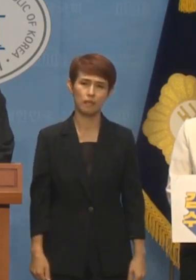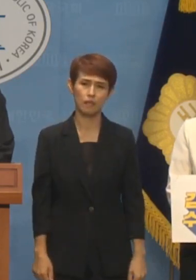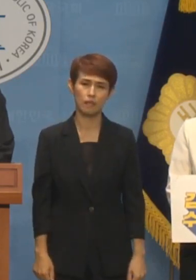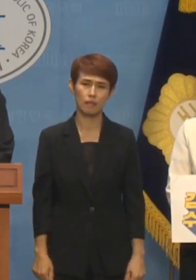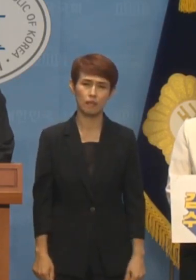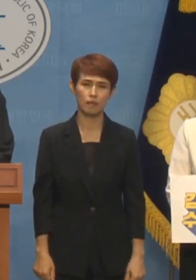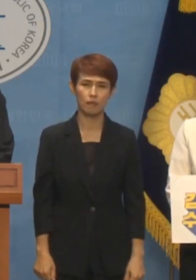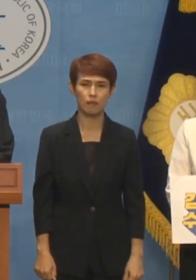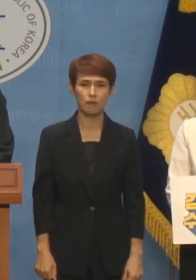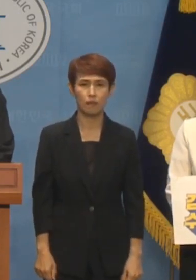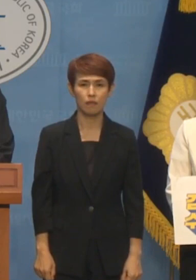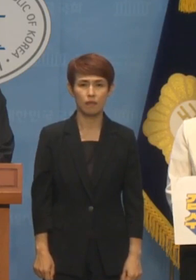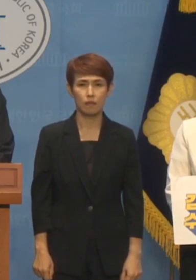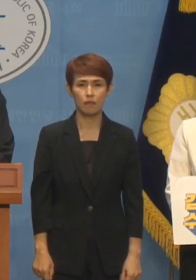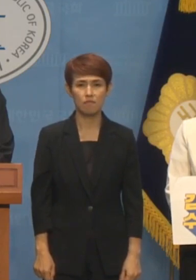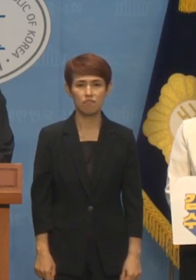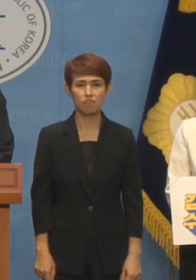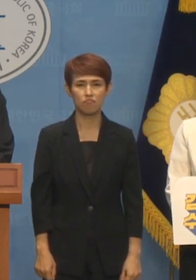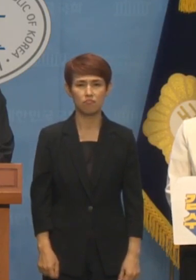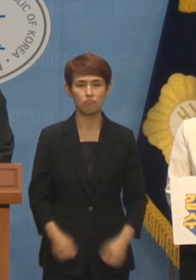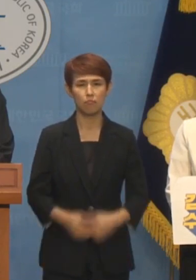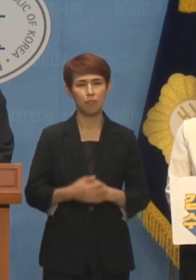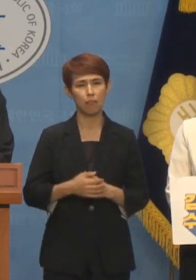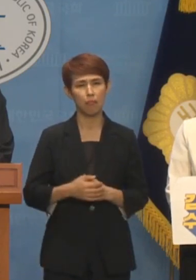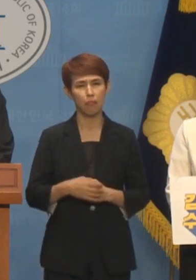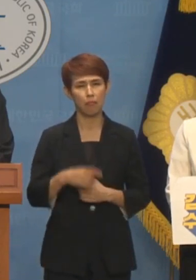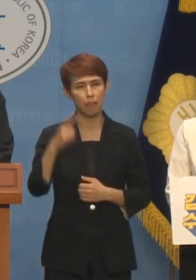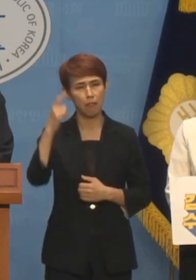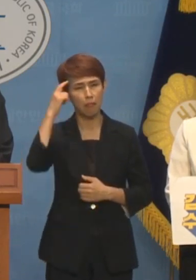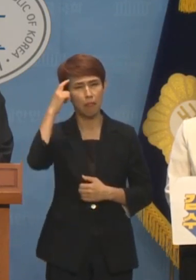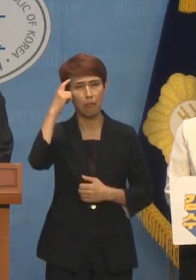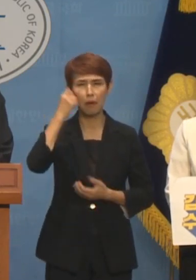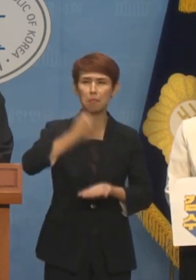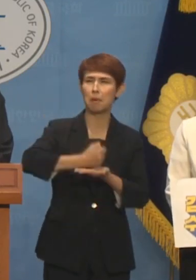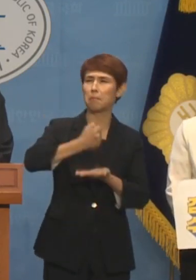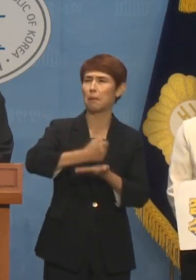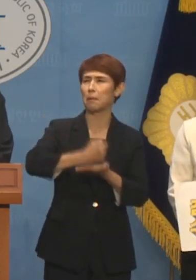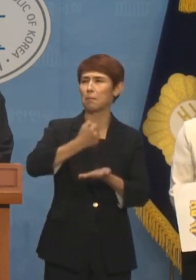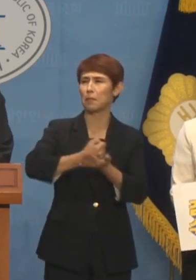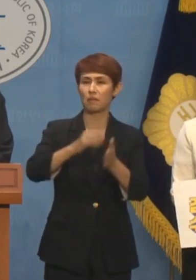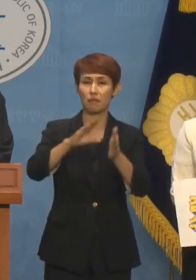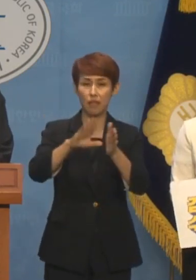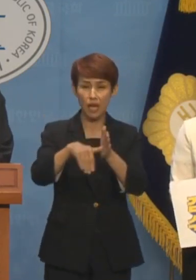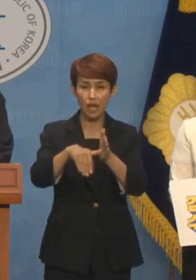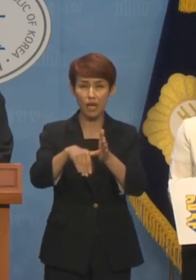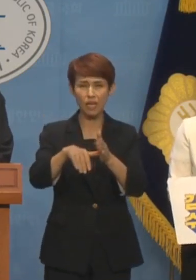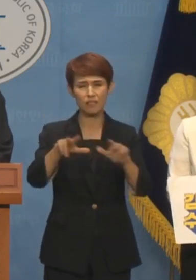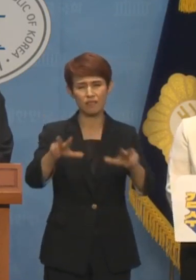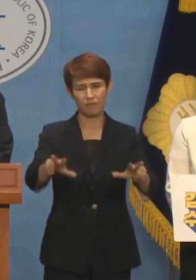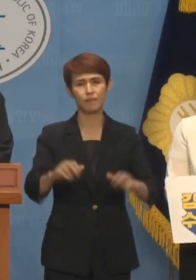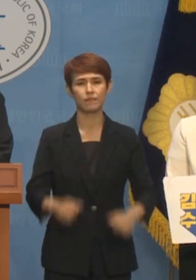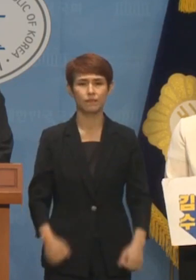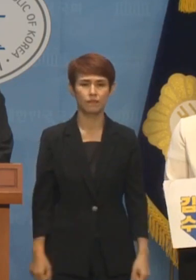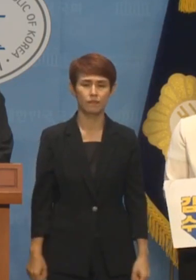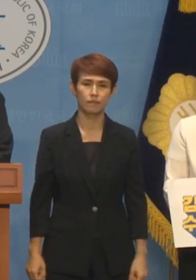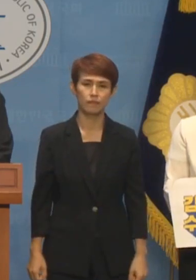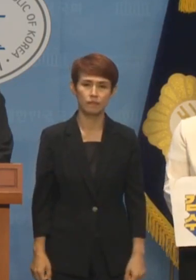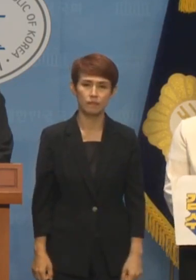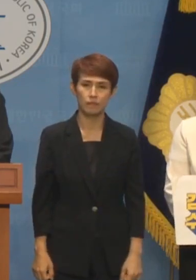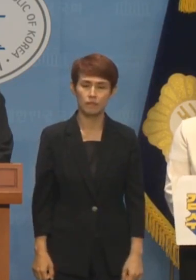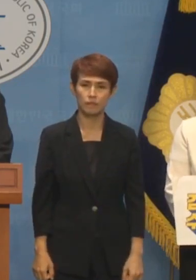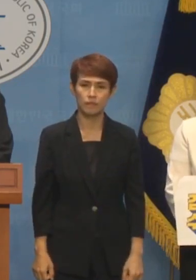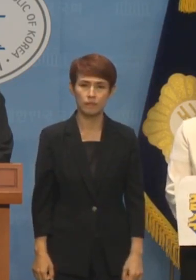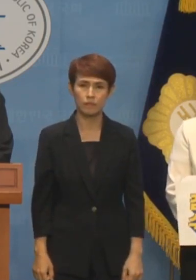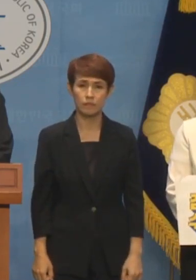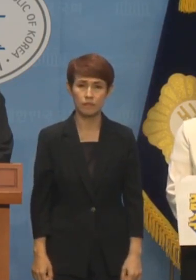탈이성과 탈합리화가 이성과 합리라고 외쳐대는 시대가 지금 이 시대입니다. 한 발 더